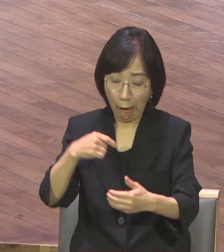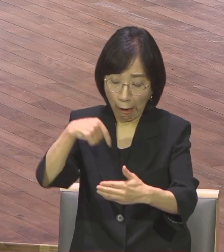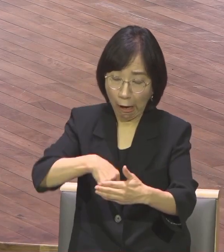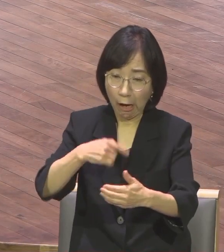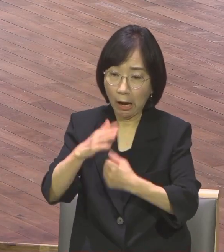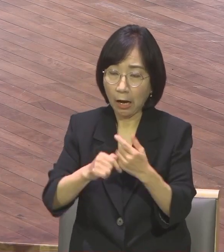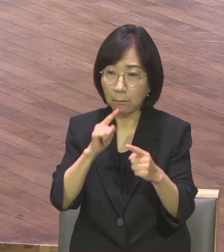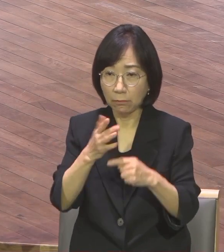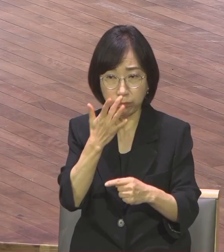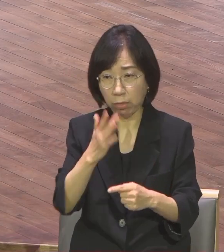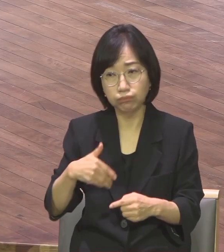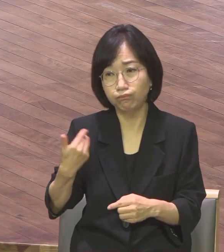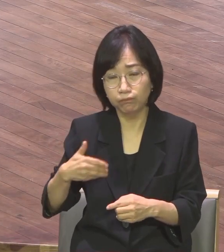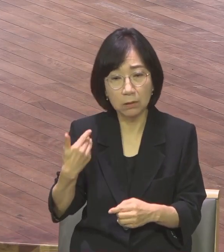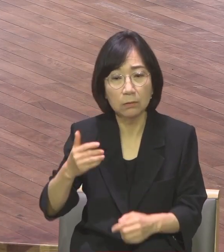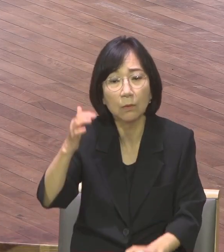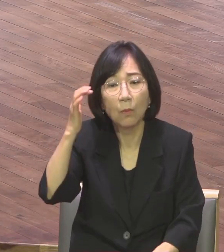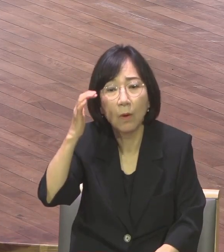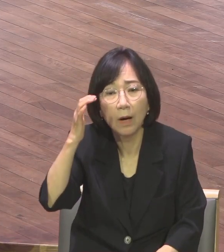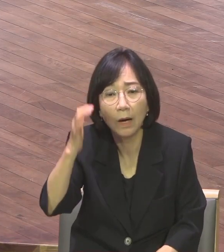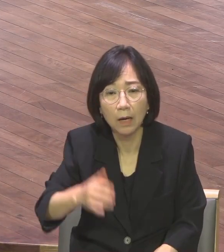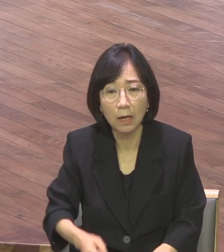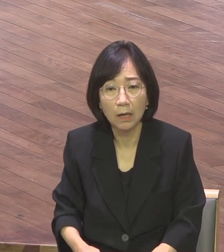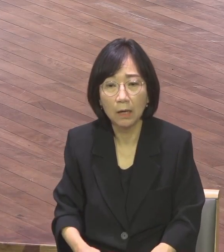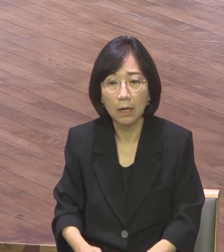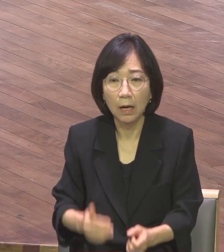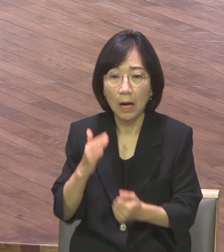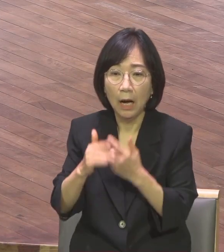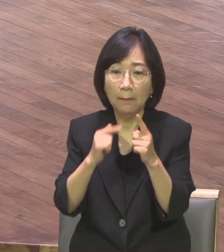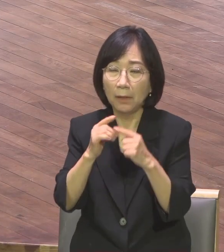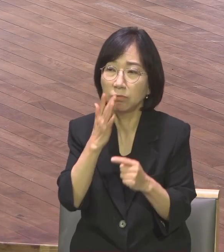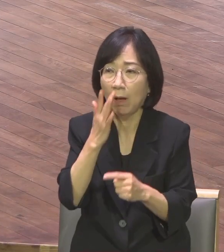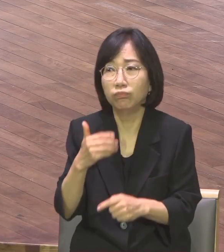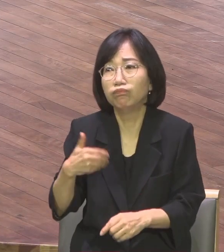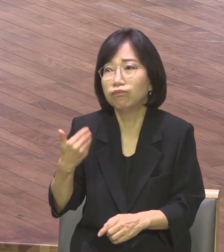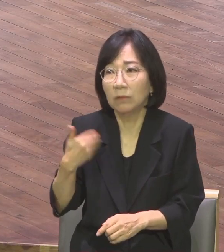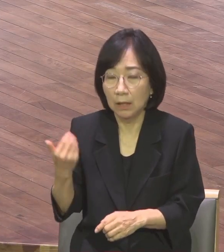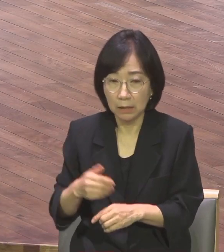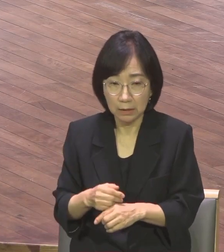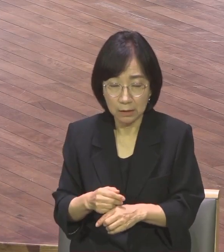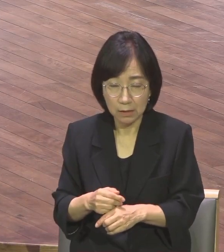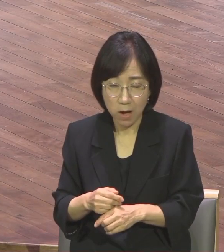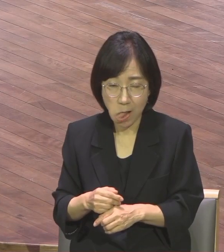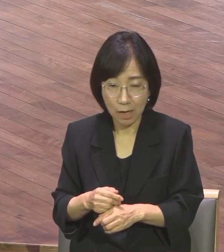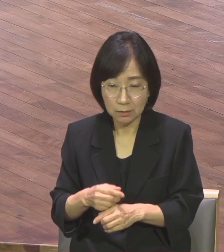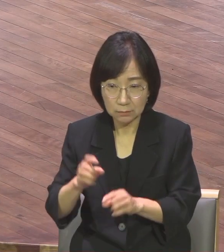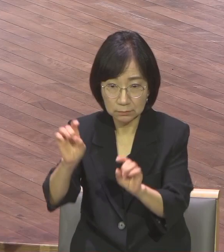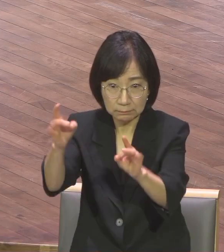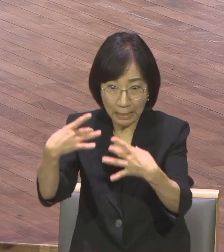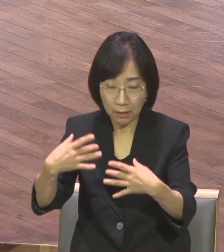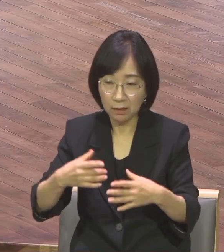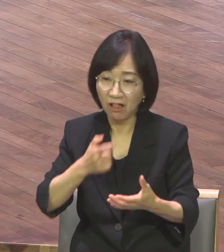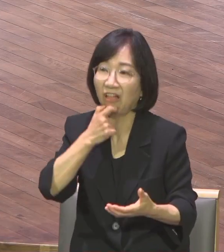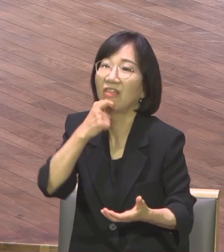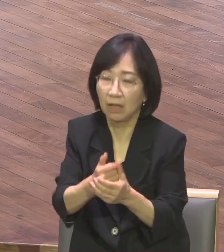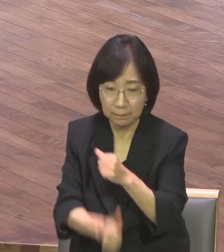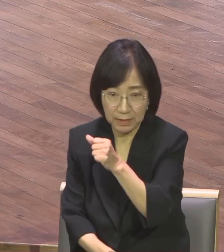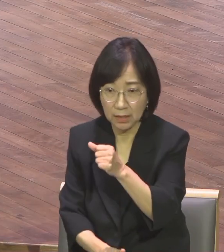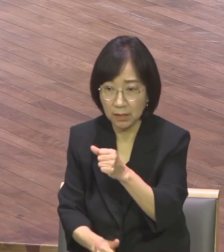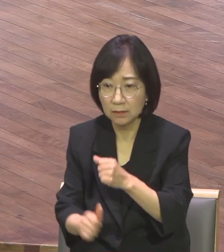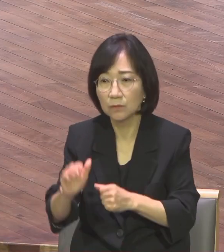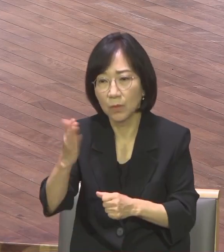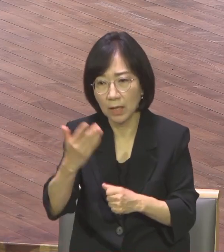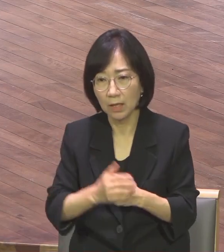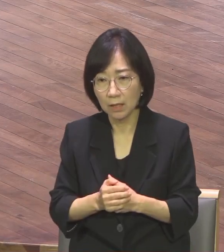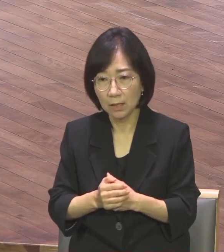말씀의 망대를 다 세워야 돼요. 이 말씀이 약하니까, 말씀이 없으니까, 말씀을 안 읽으니까, 말씀을